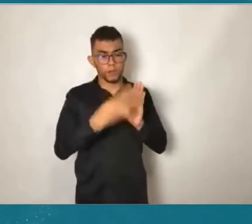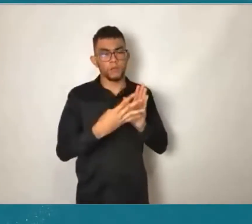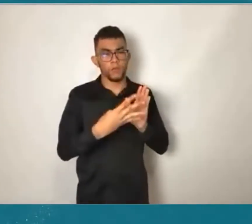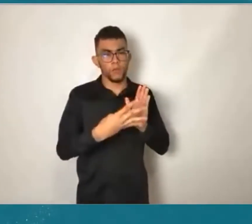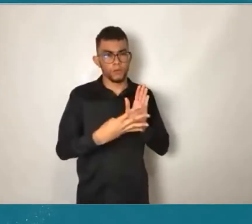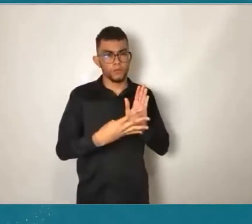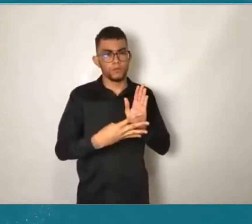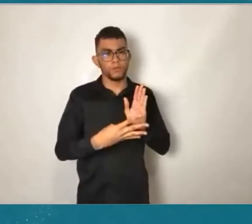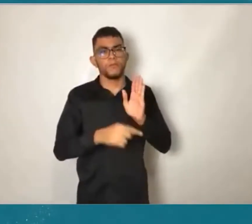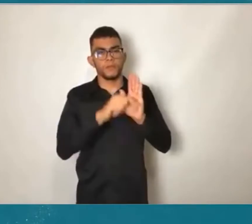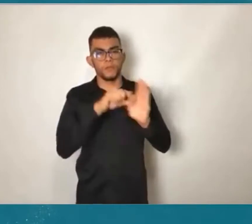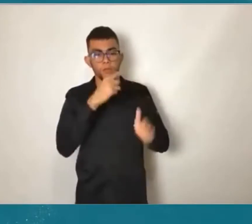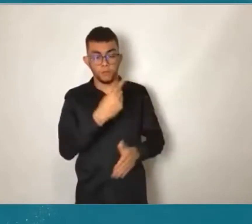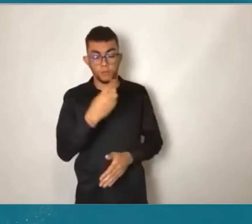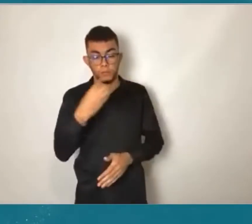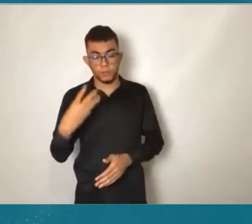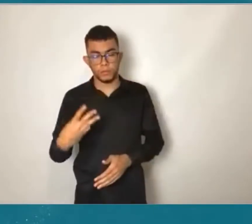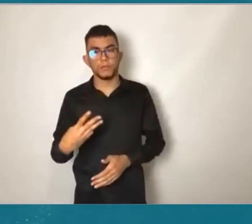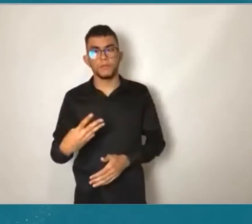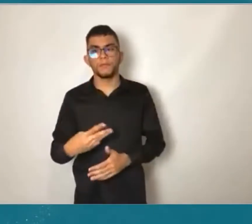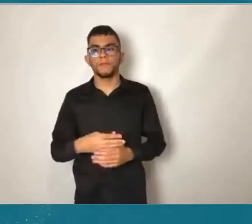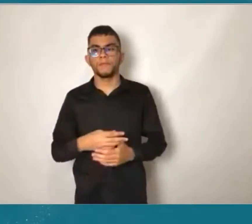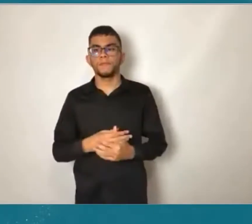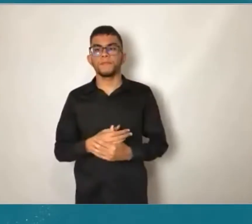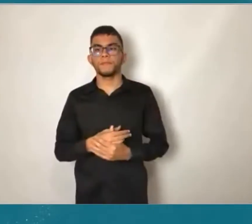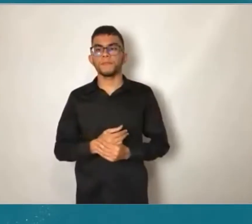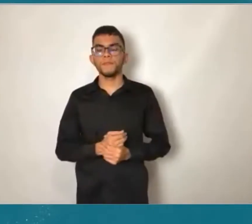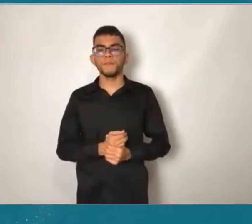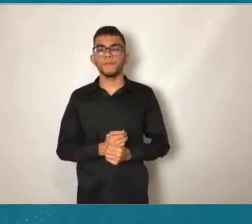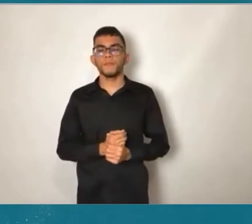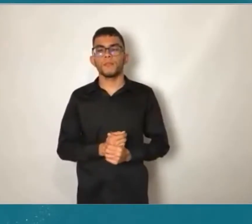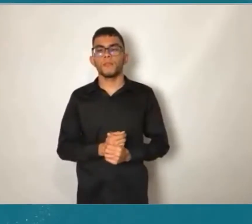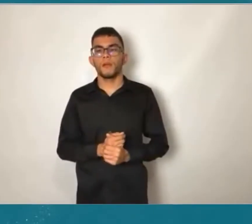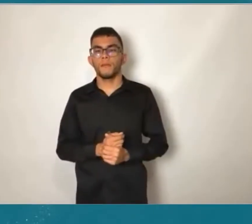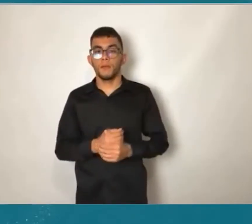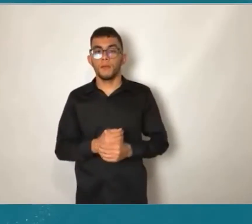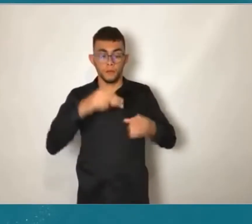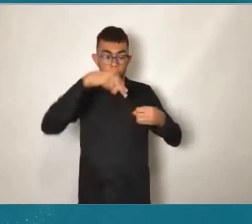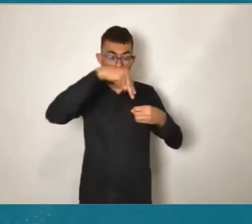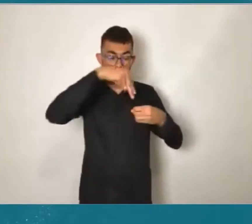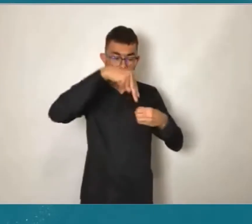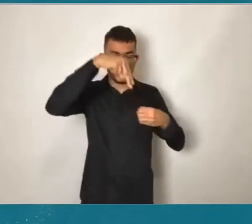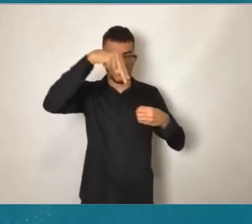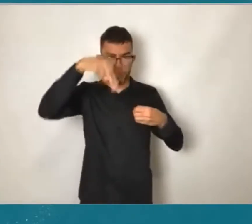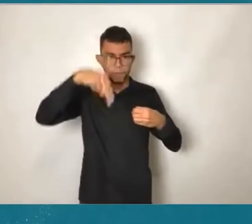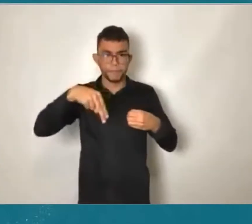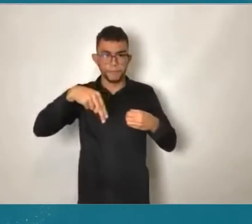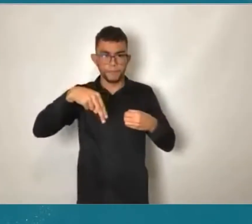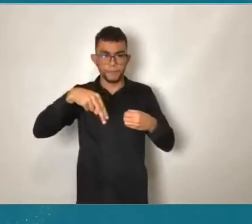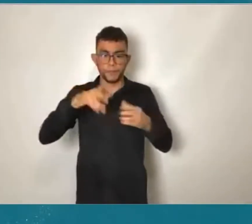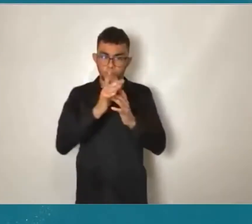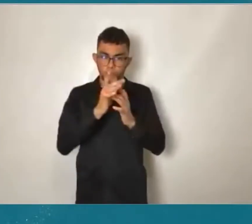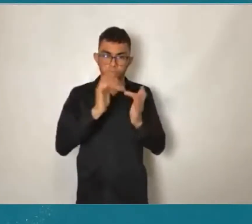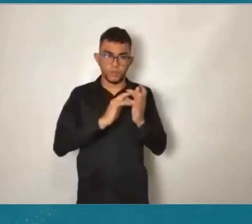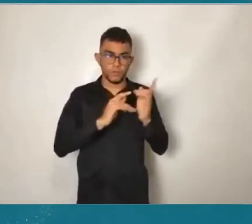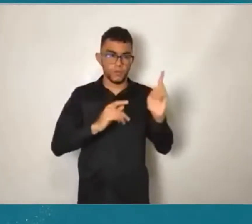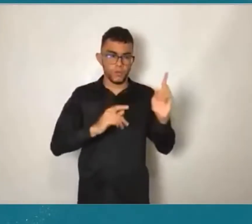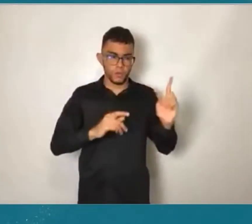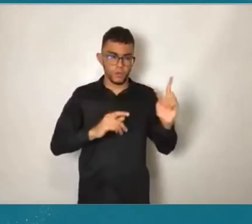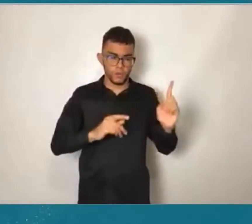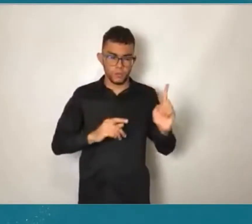dia assobiará o Senhor as moscas que há no extremo dos rios do Egito e as abelhas